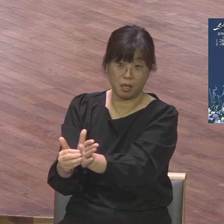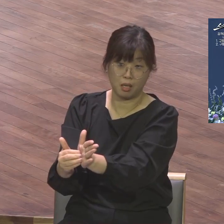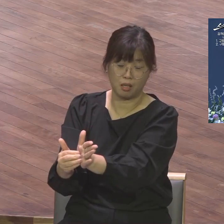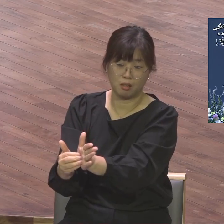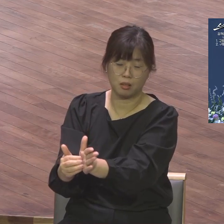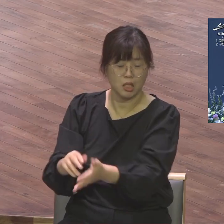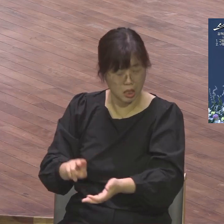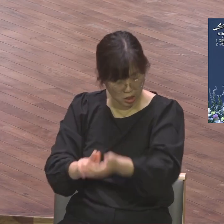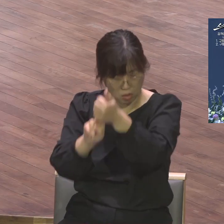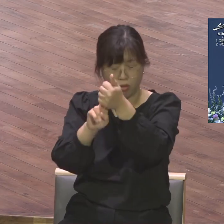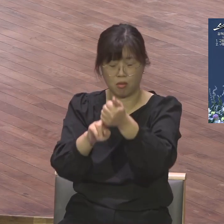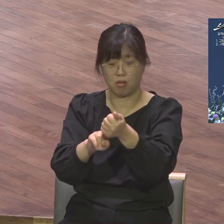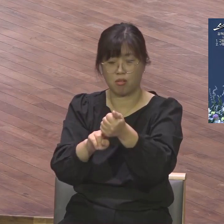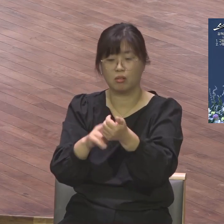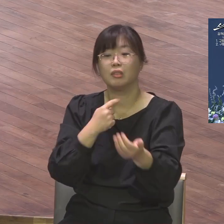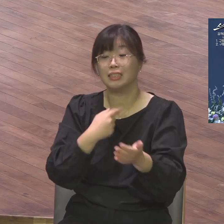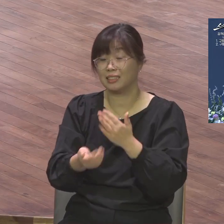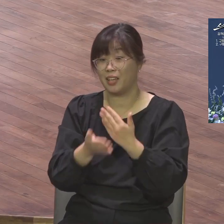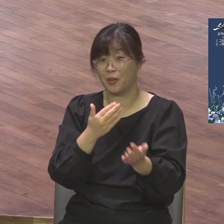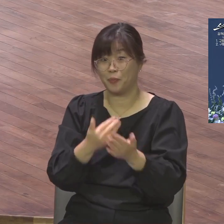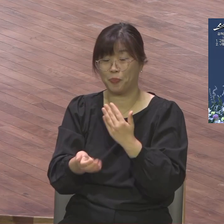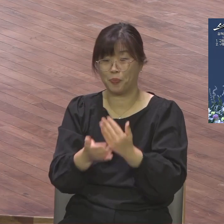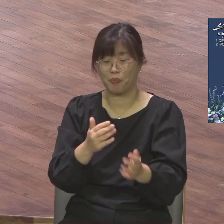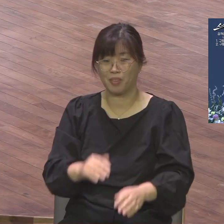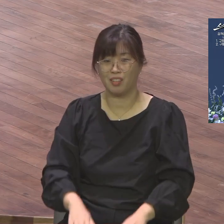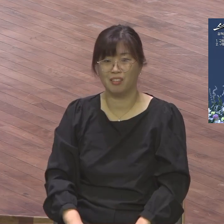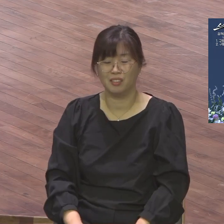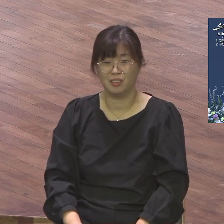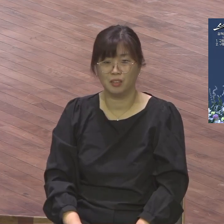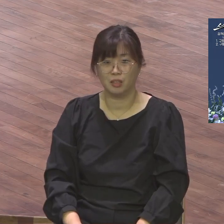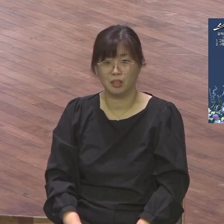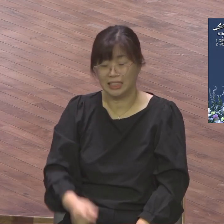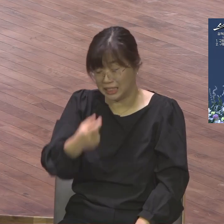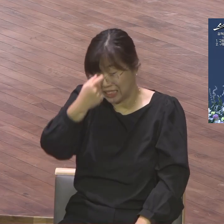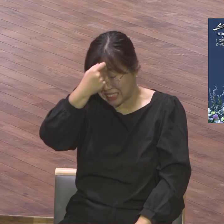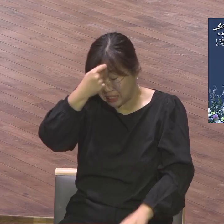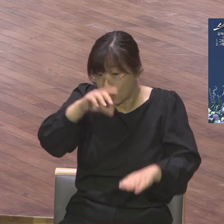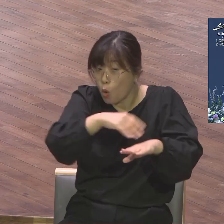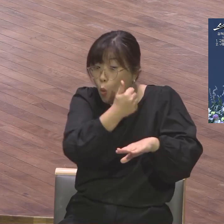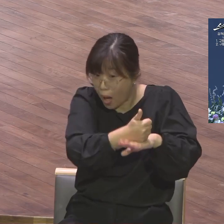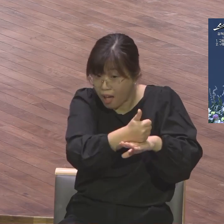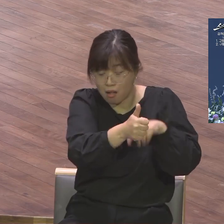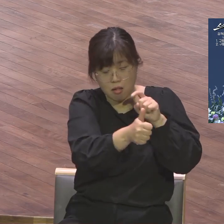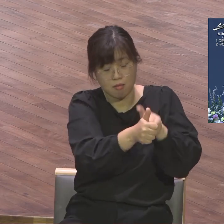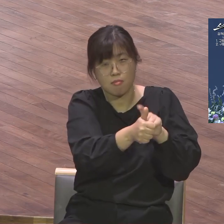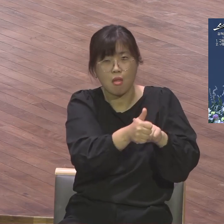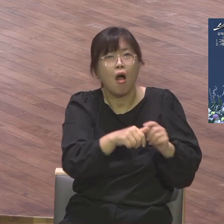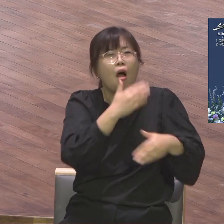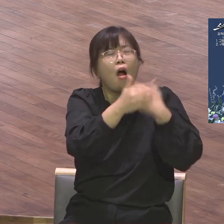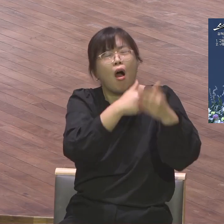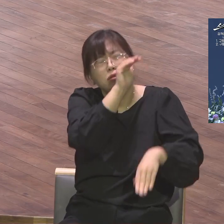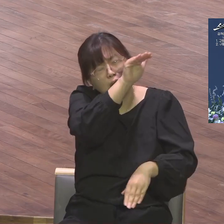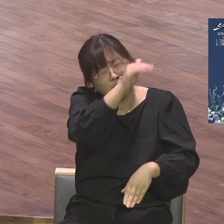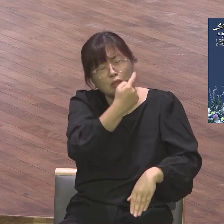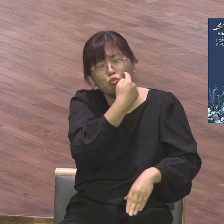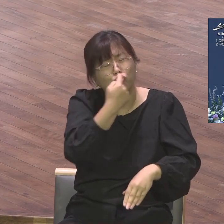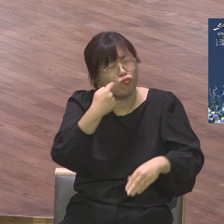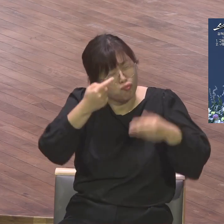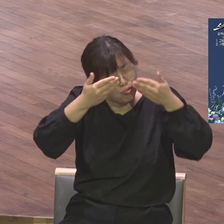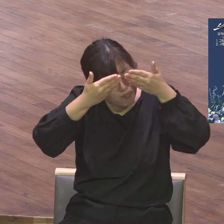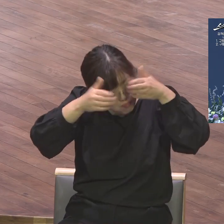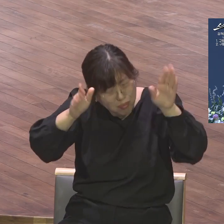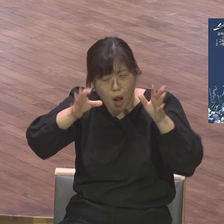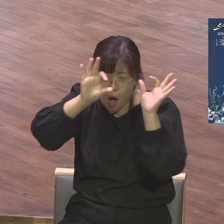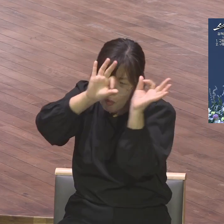몰살시켰습니다. 히스기야는 여호와여 귀를 기울여 들으시옵소서. 여호와여 눈을 뜨고 보시옵소서.